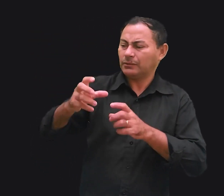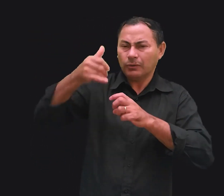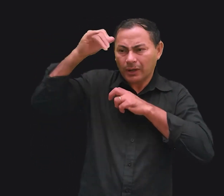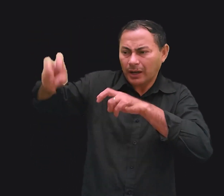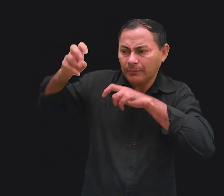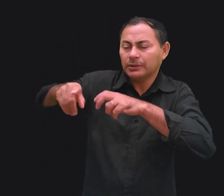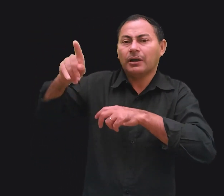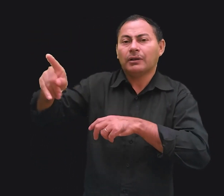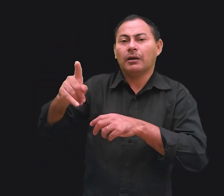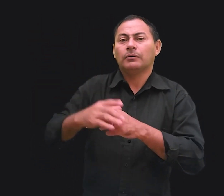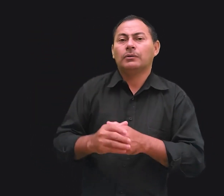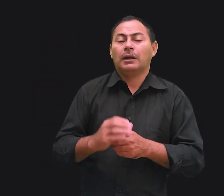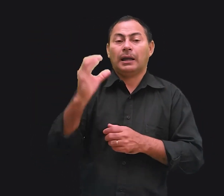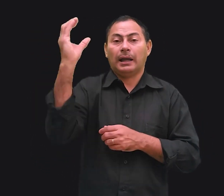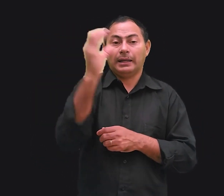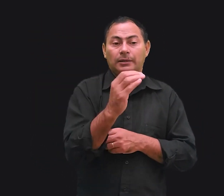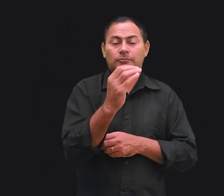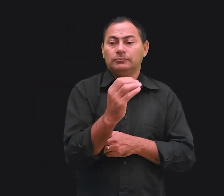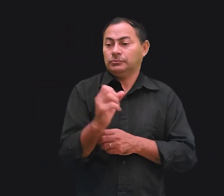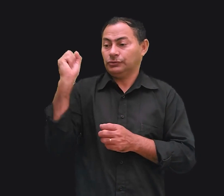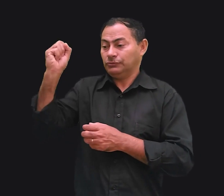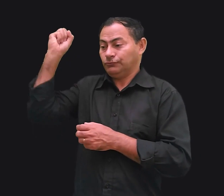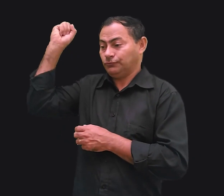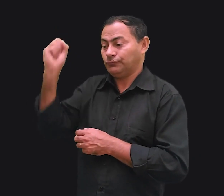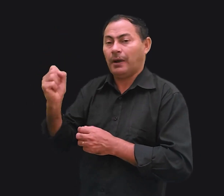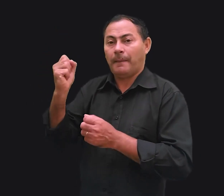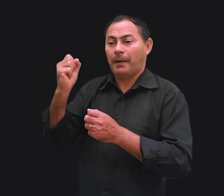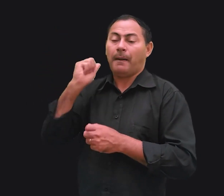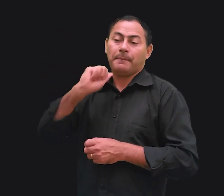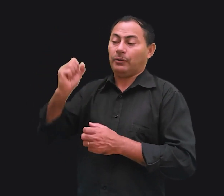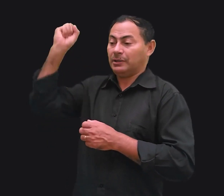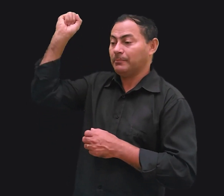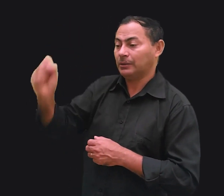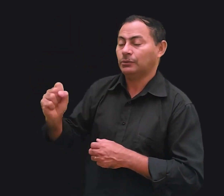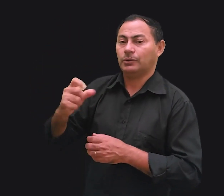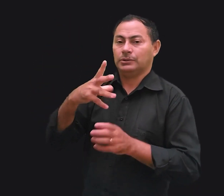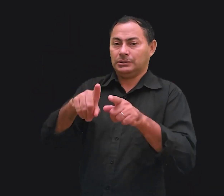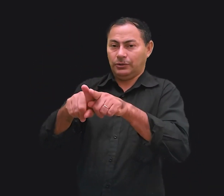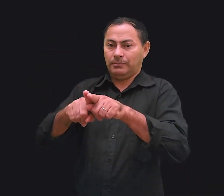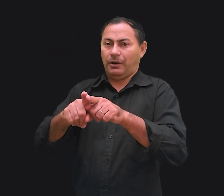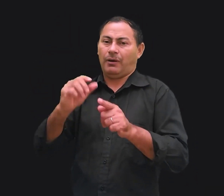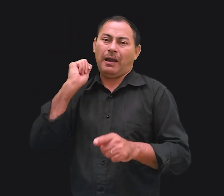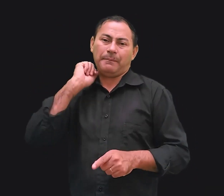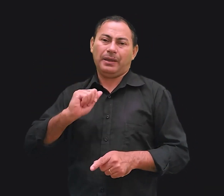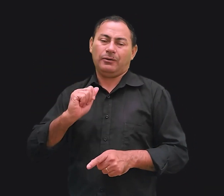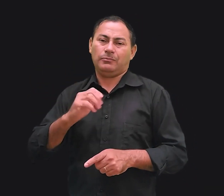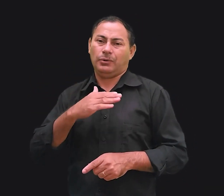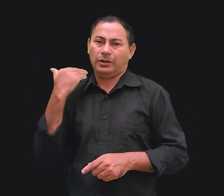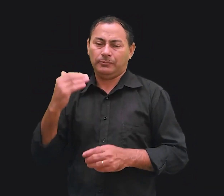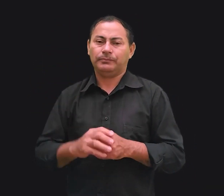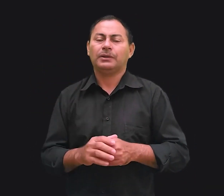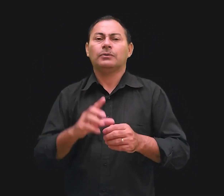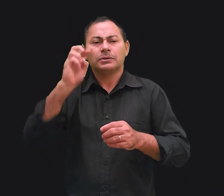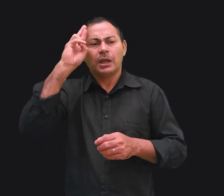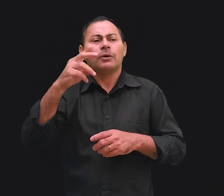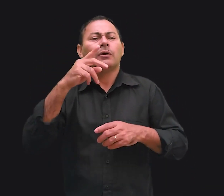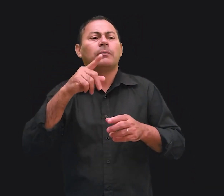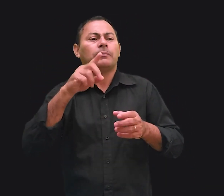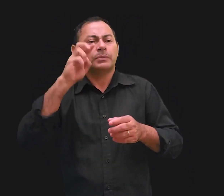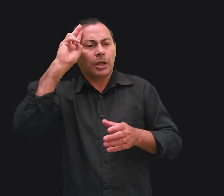campo. Quando estavam lá, Caim atacou seu irmão Abel e o matou. Então o Senhor perguntou a Caim, onde é que está o